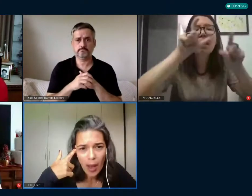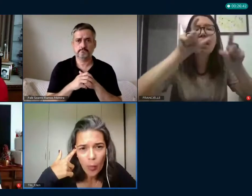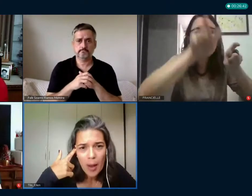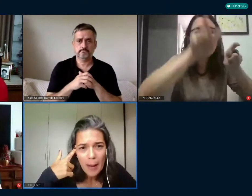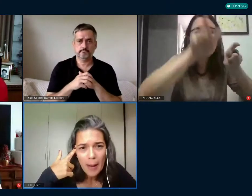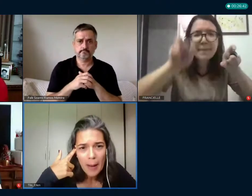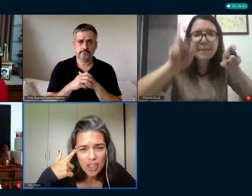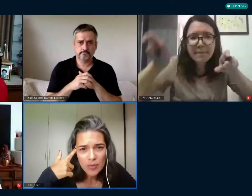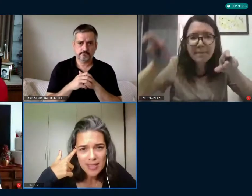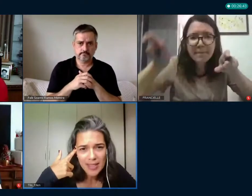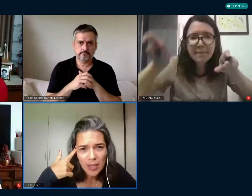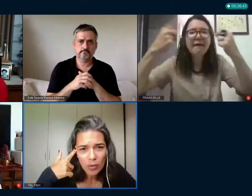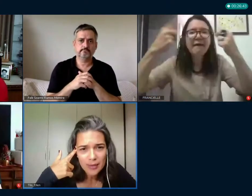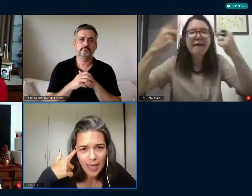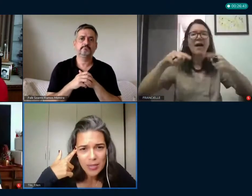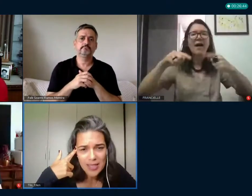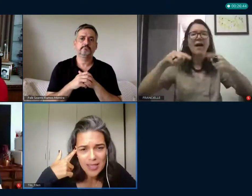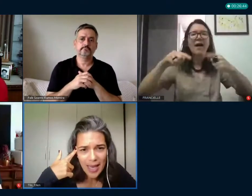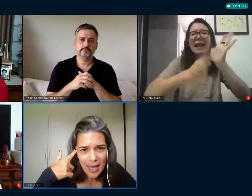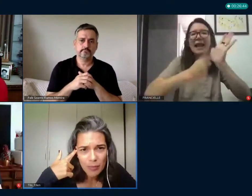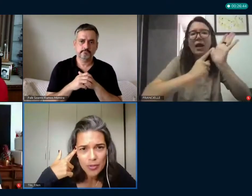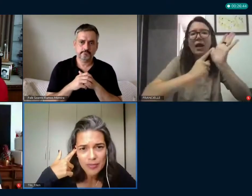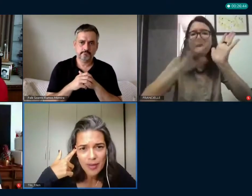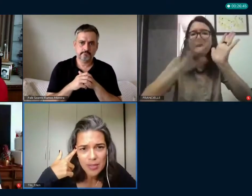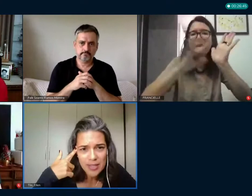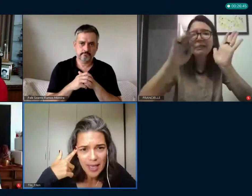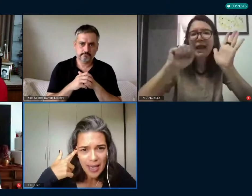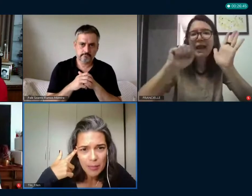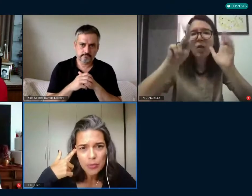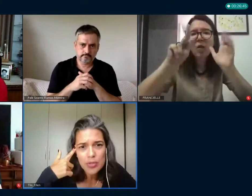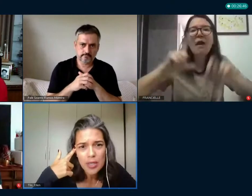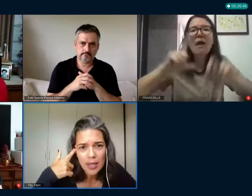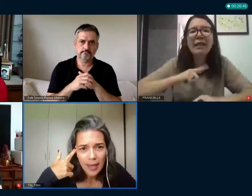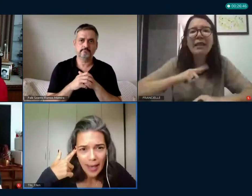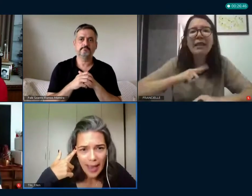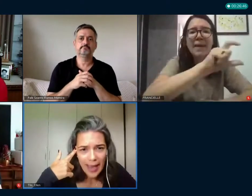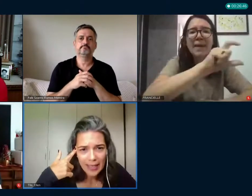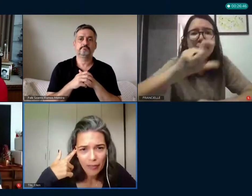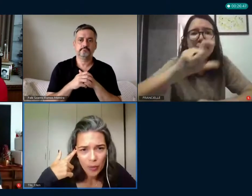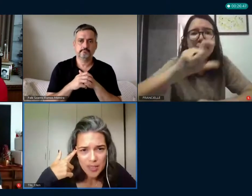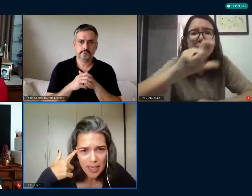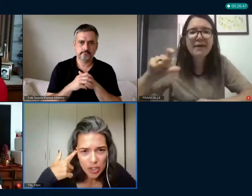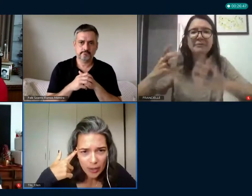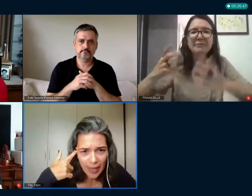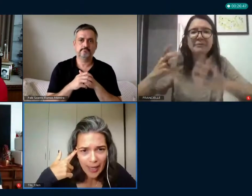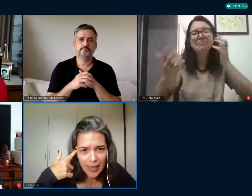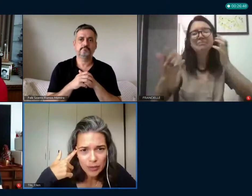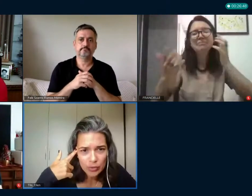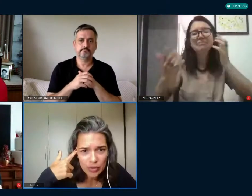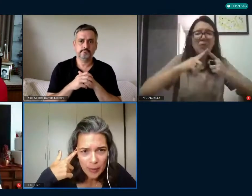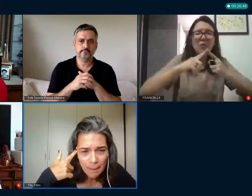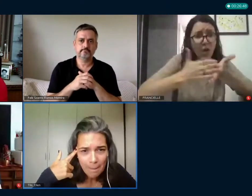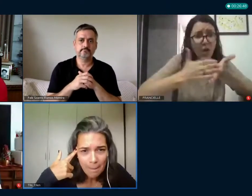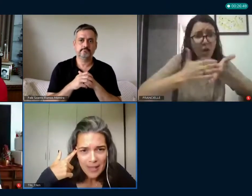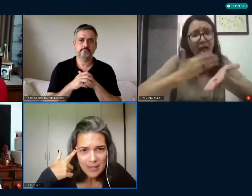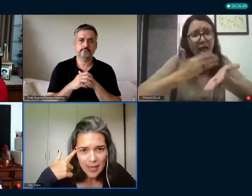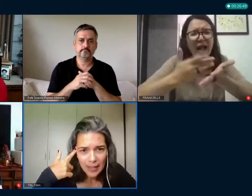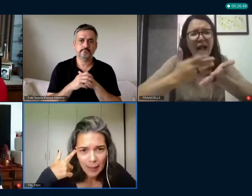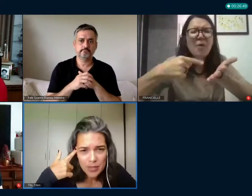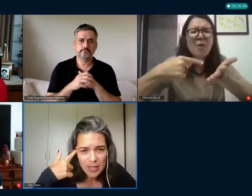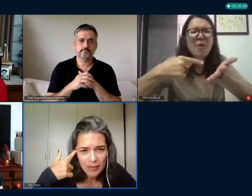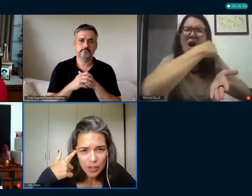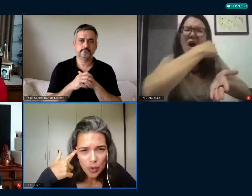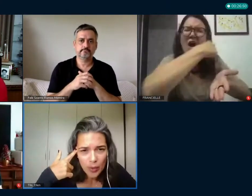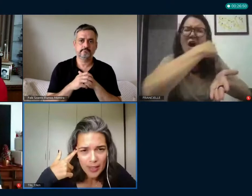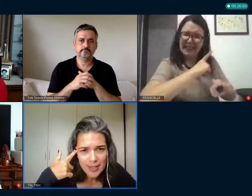mais visual, para a gente conseguir encontrar os termos, ver os termos, que foram selecionados.